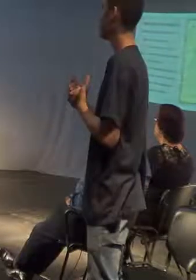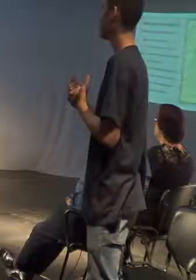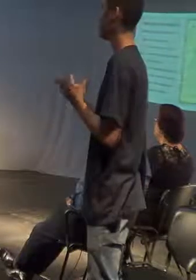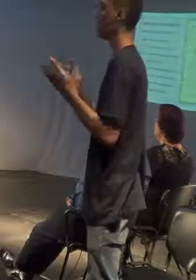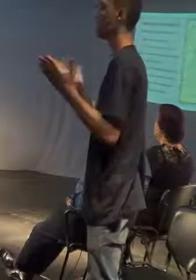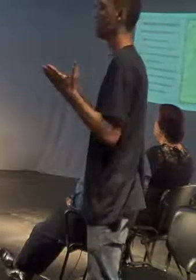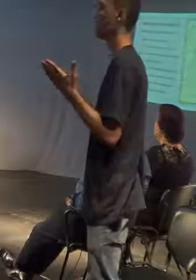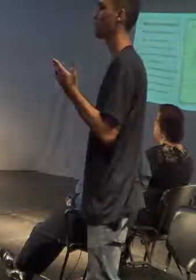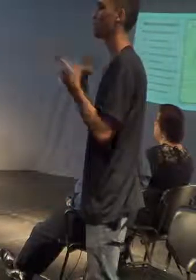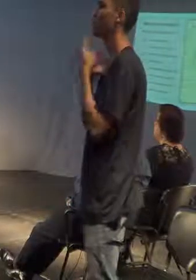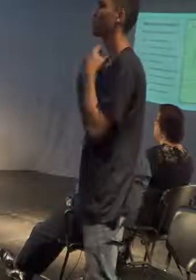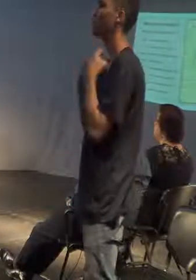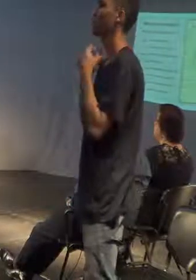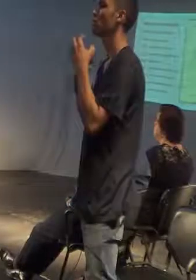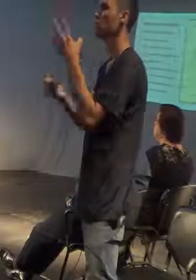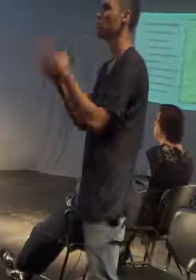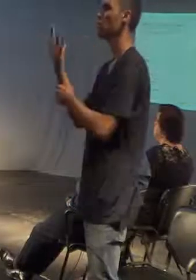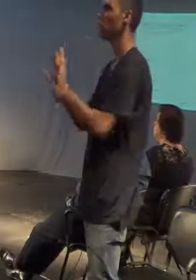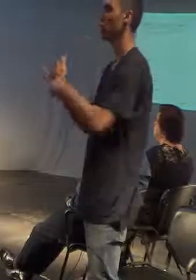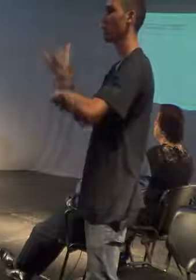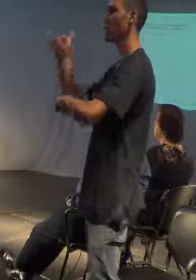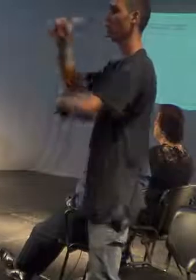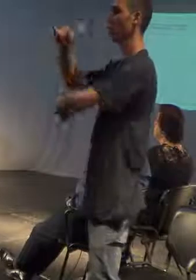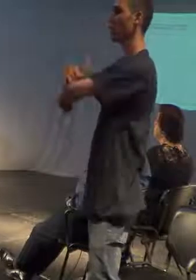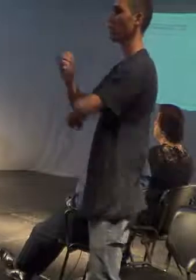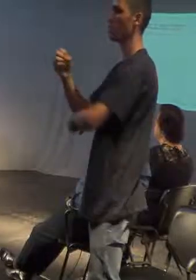não é uma manifestação a favor.